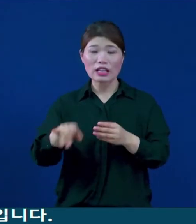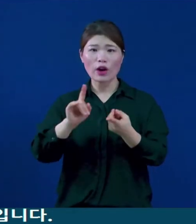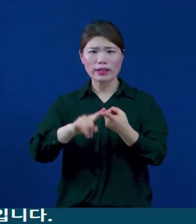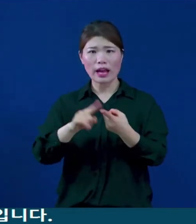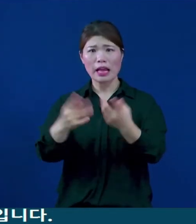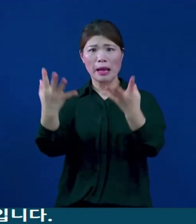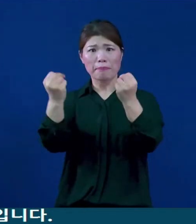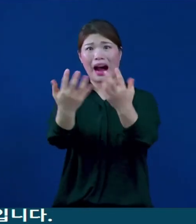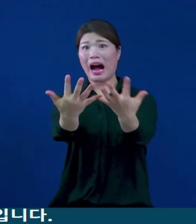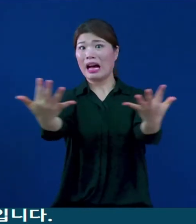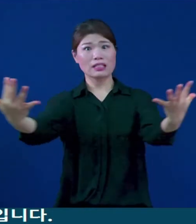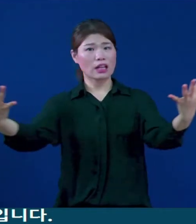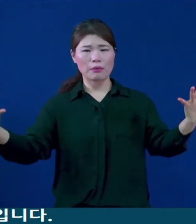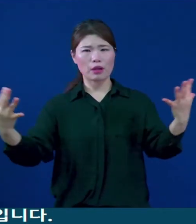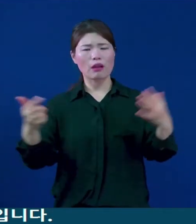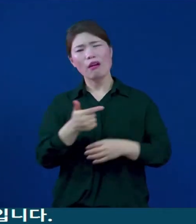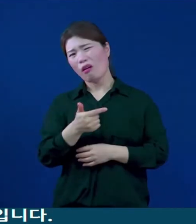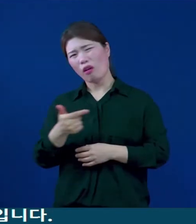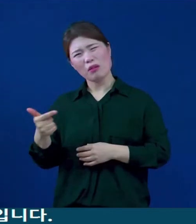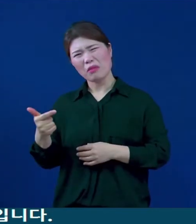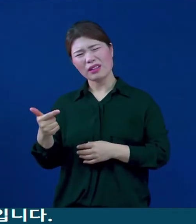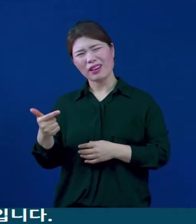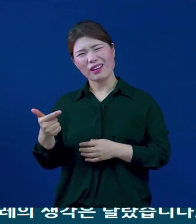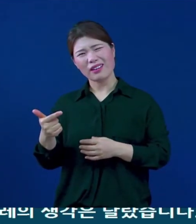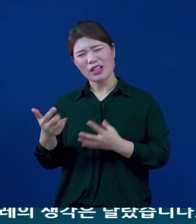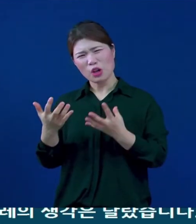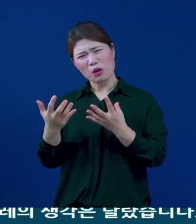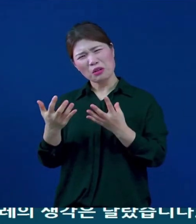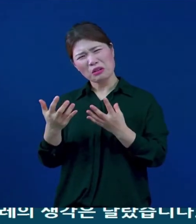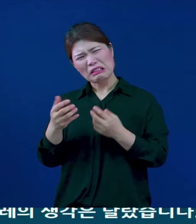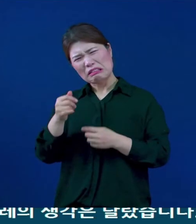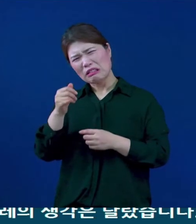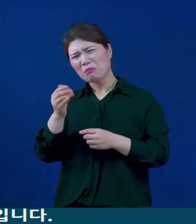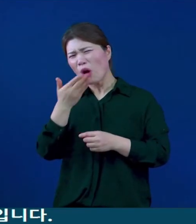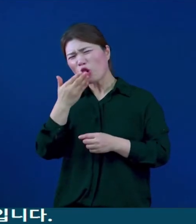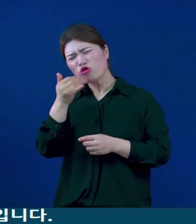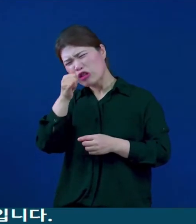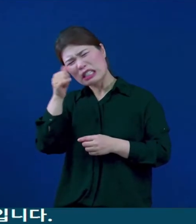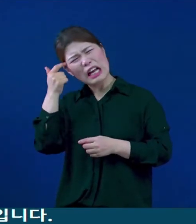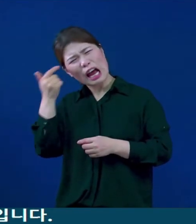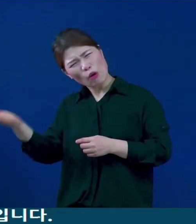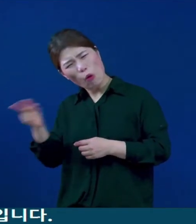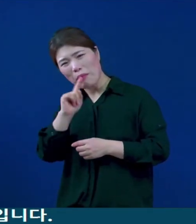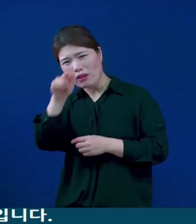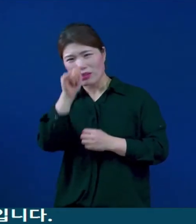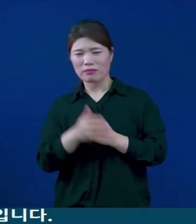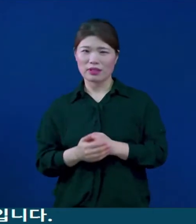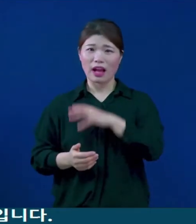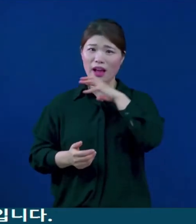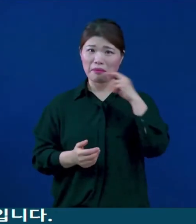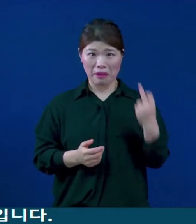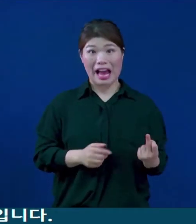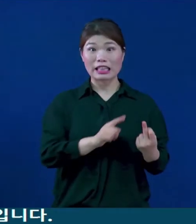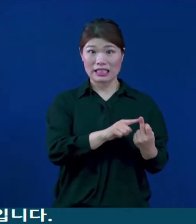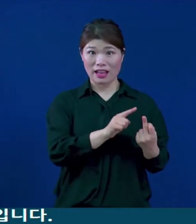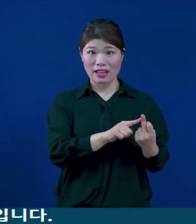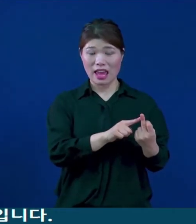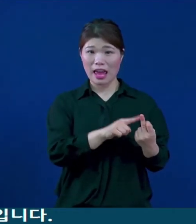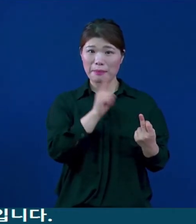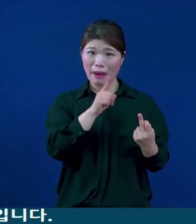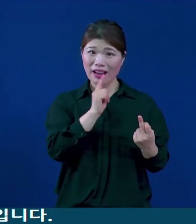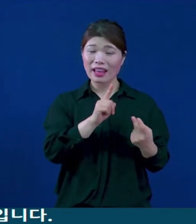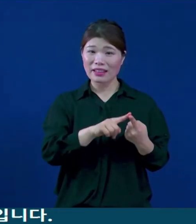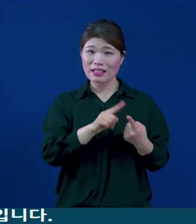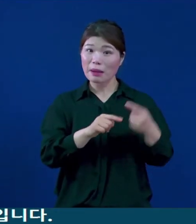많은 사람에게 얼마나 되겠사옵나이까. 여러분, 이 안드레의 이 말을